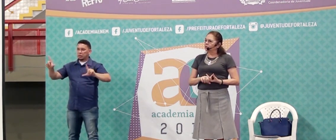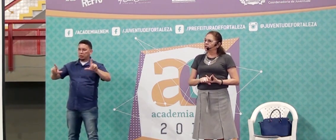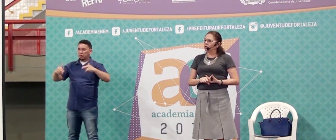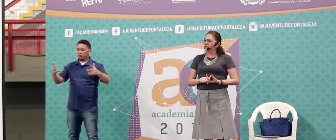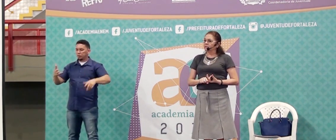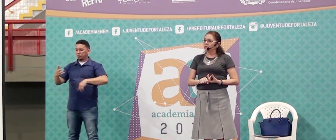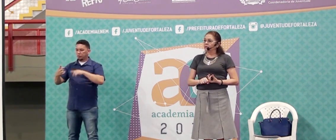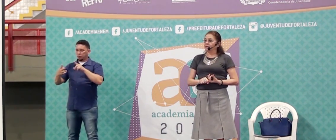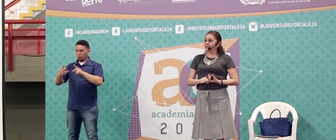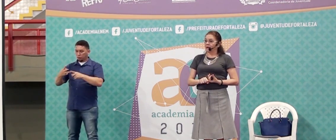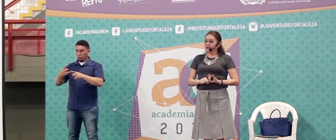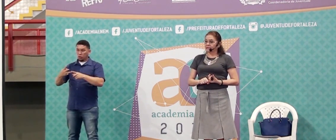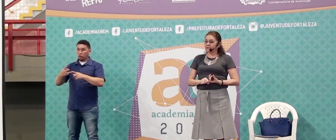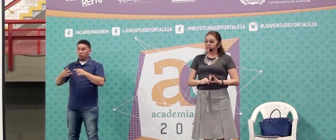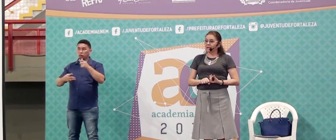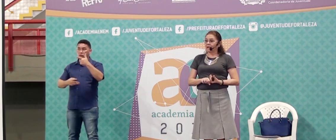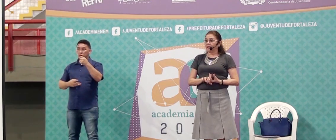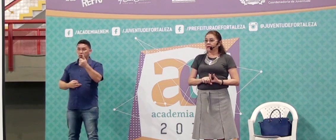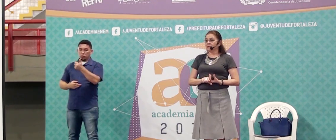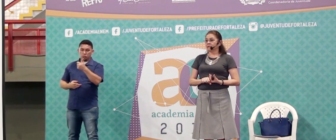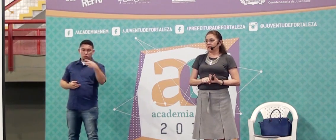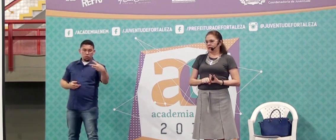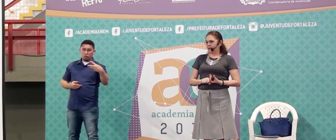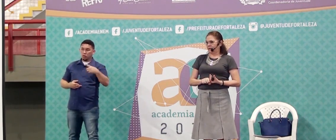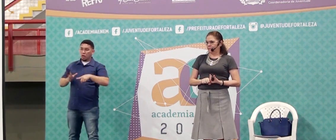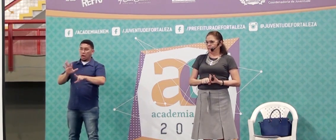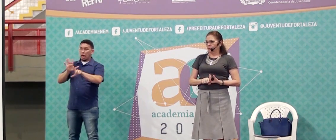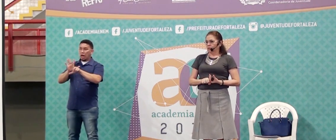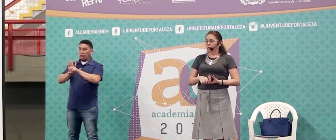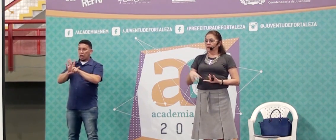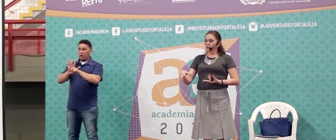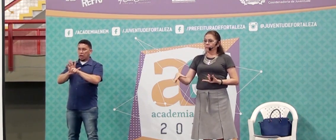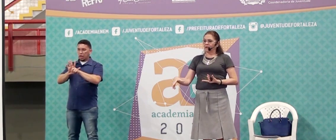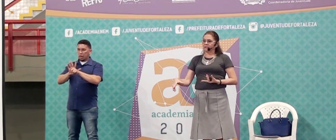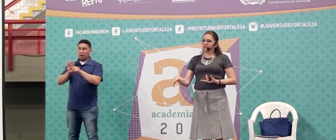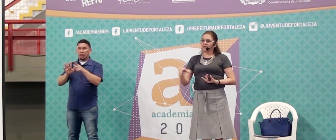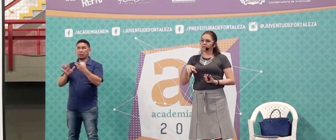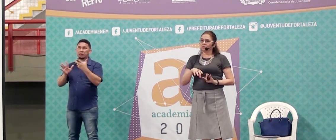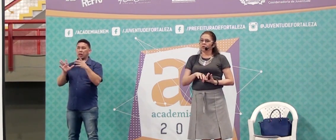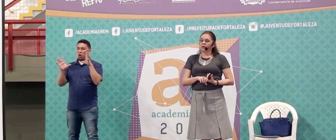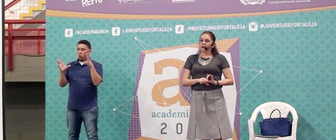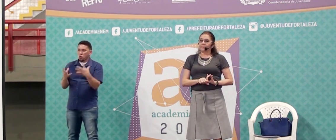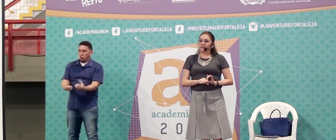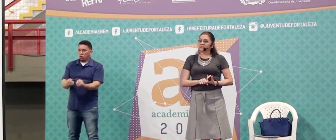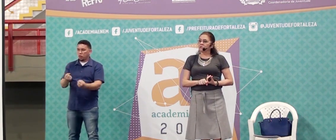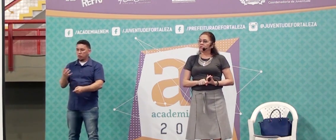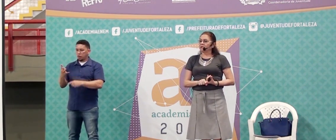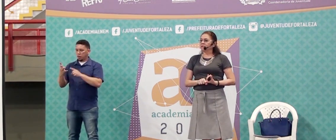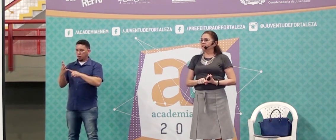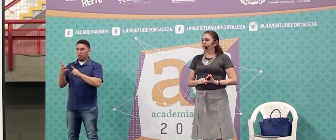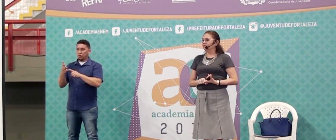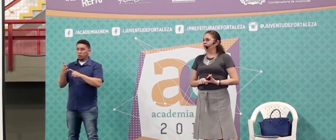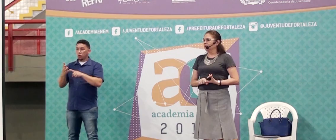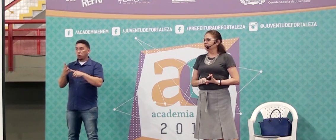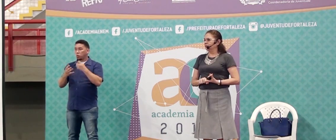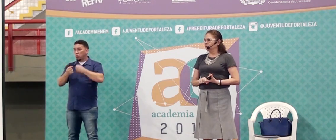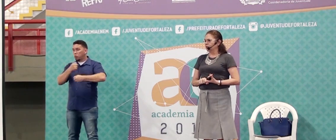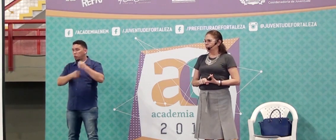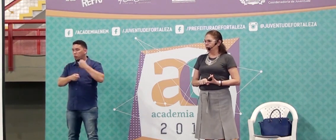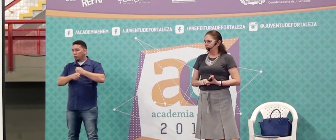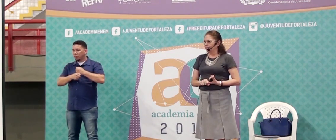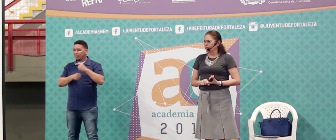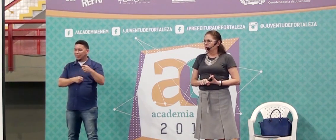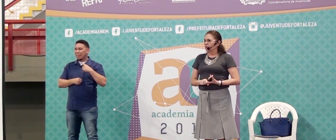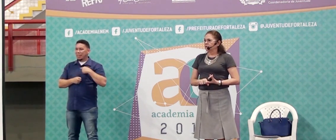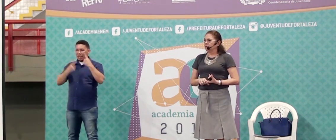gente viu em 2013 a lei seca. No ano passado, a persistência da violência